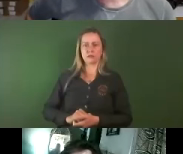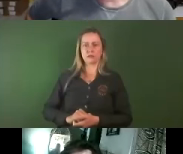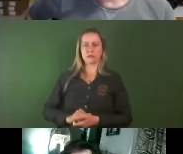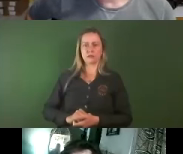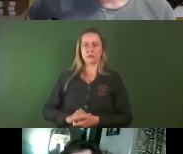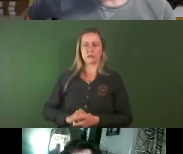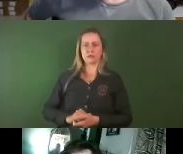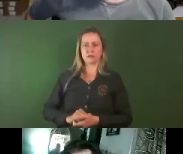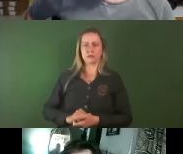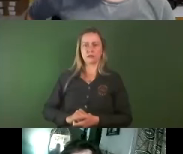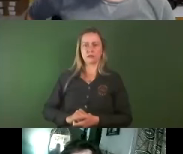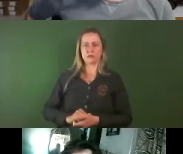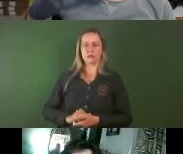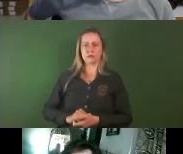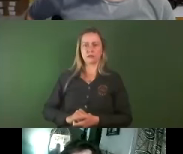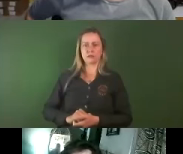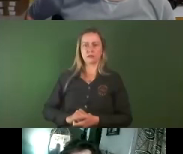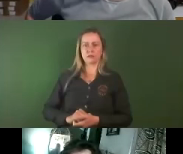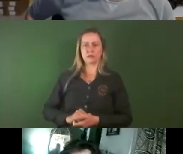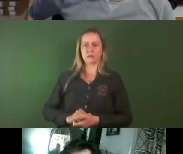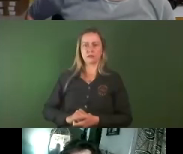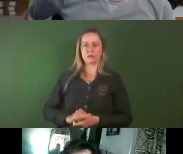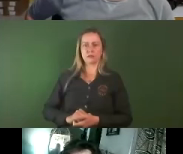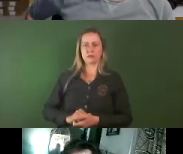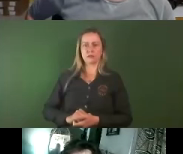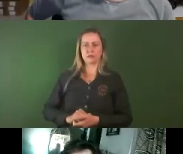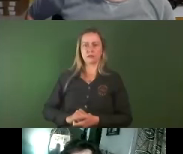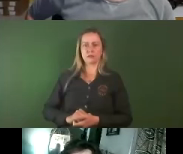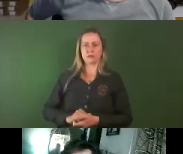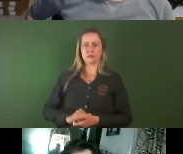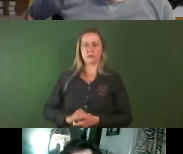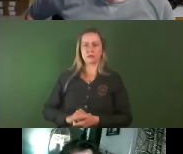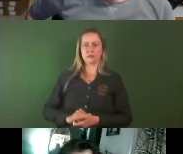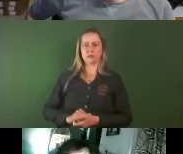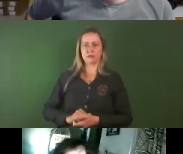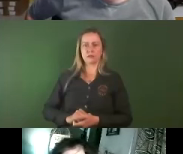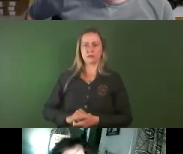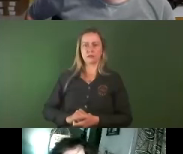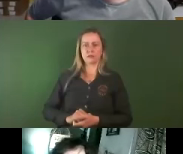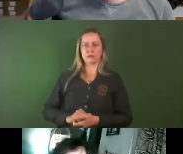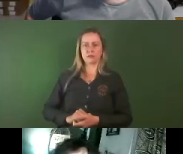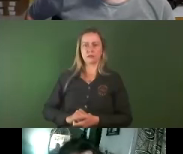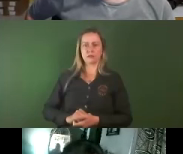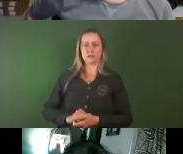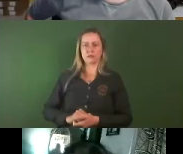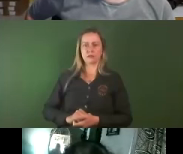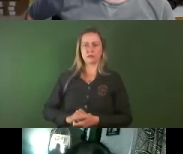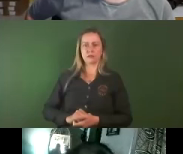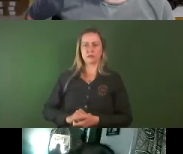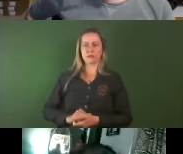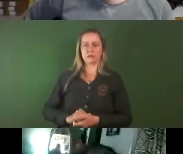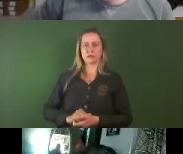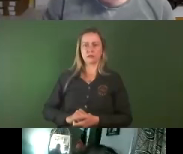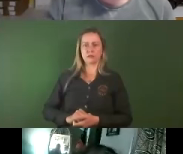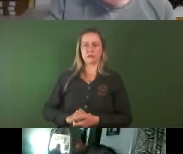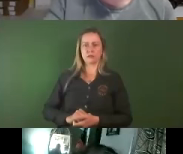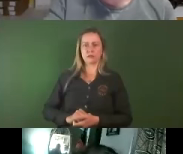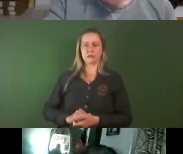2 fotógrafos, ao Daido Moriyama e ao Takuma Nakahira, porque, entendendo e vendo o trabalho desses